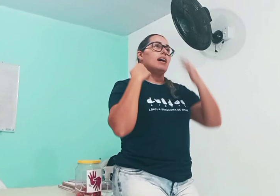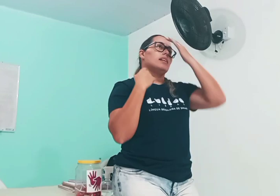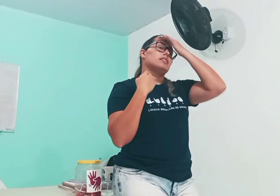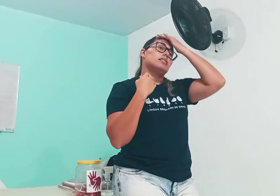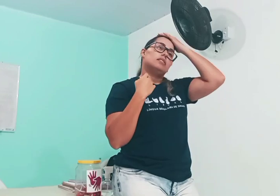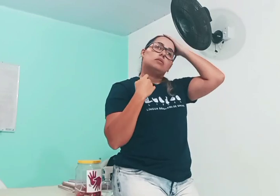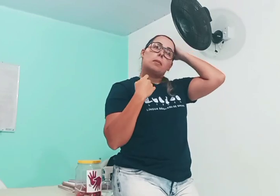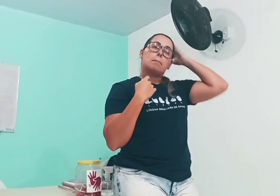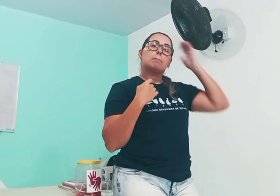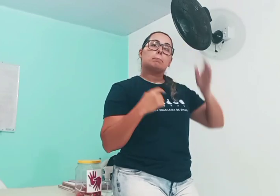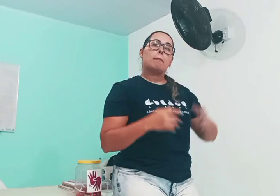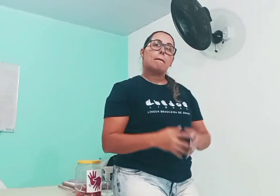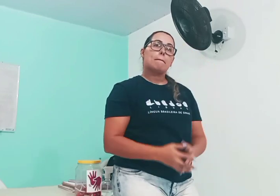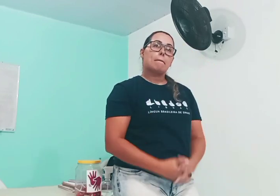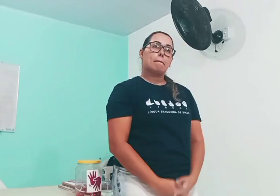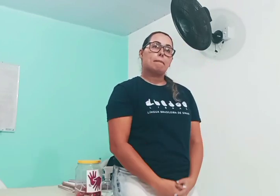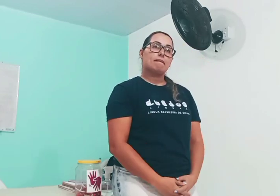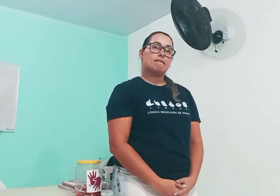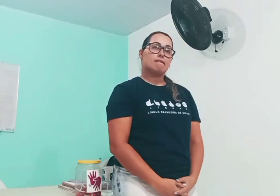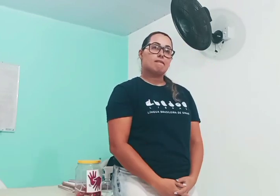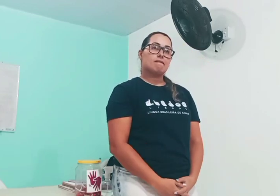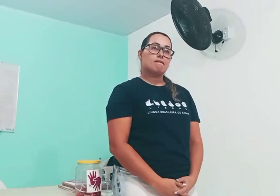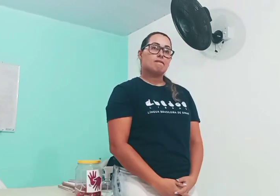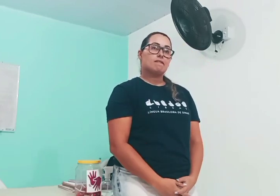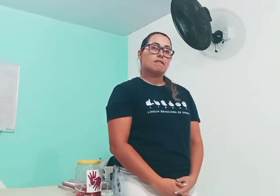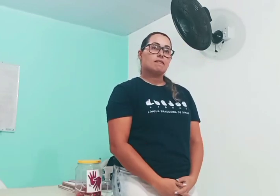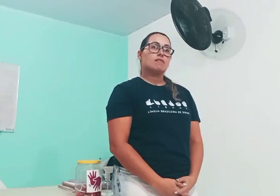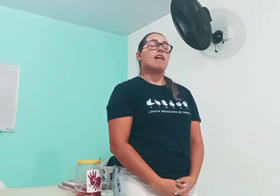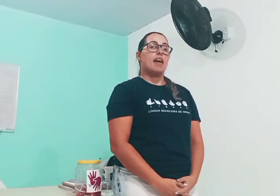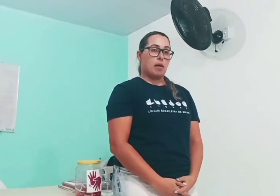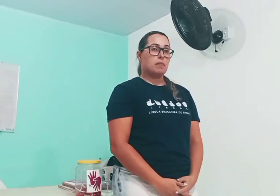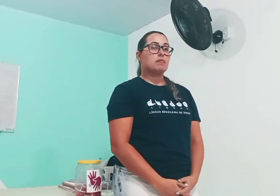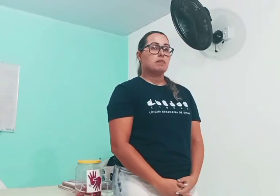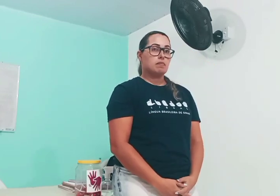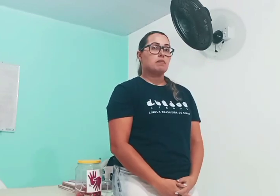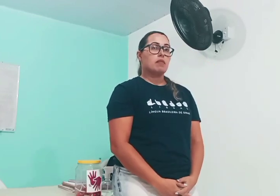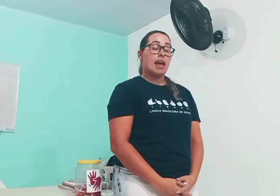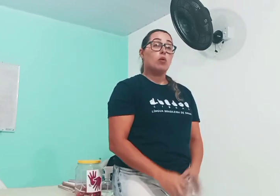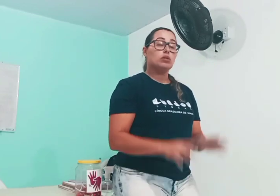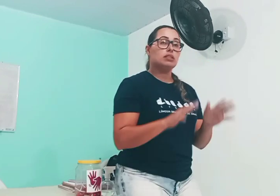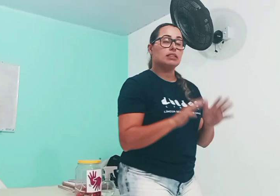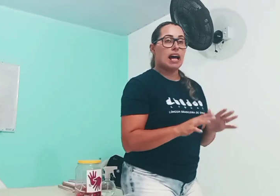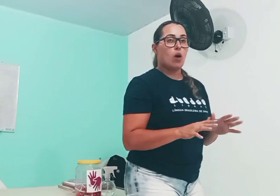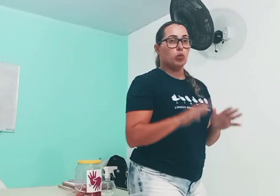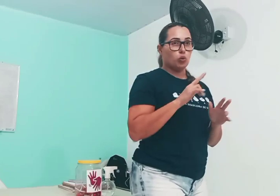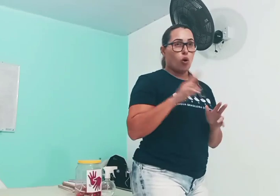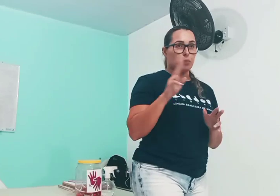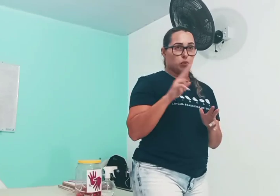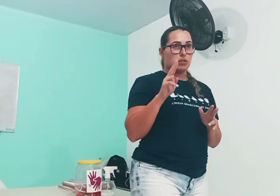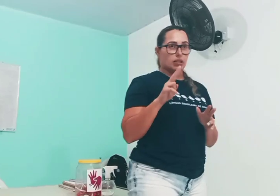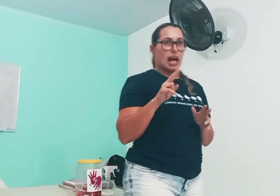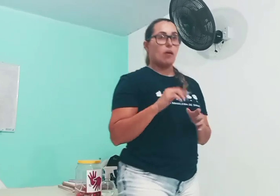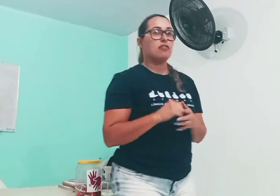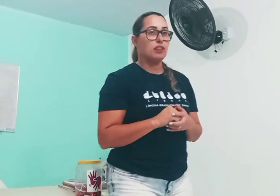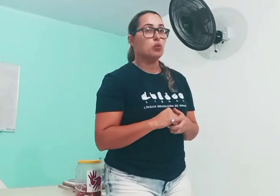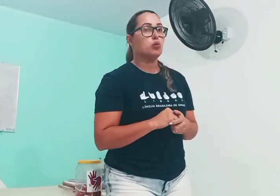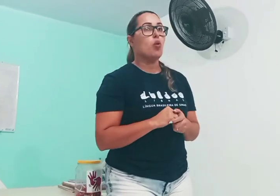Só voltando, o Filho de Deus então equivale a Filho do Homem também. Filho do Homem, Filho de Deus. O sinal, o nome do sinal é Filho do